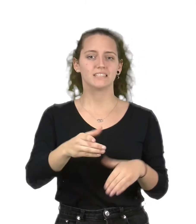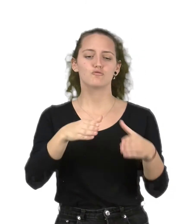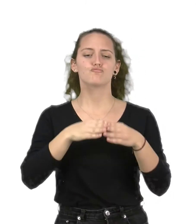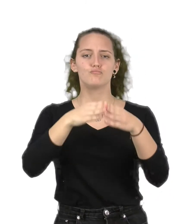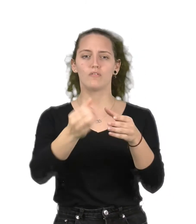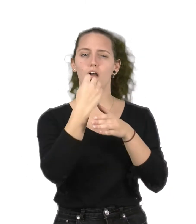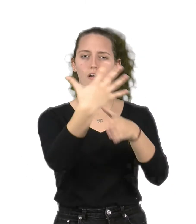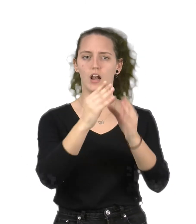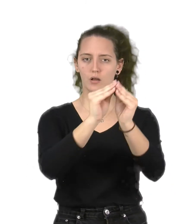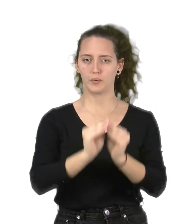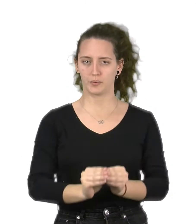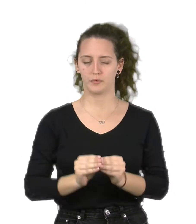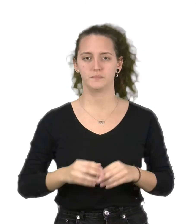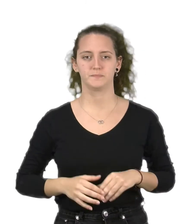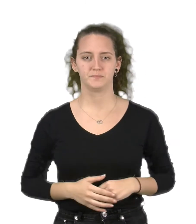construir un bote de vela.